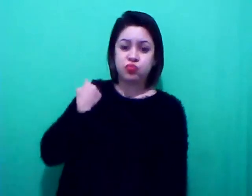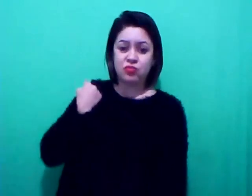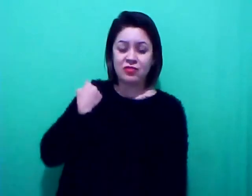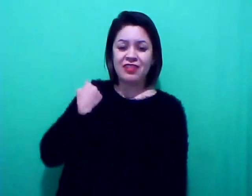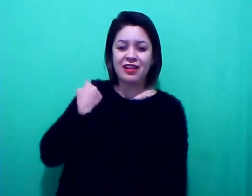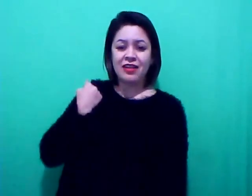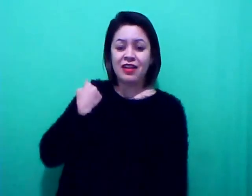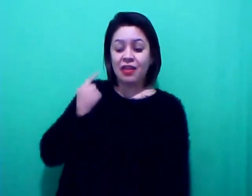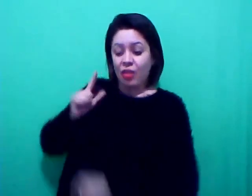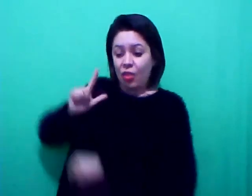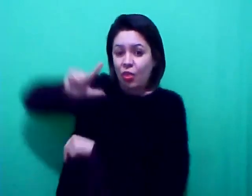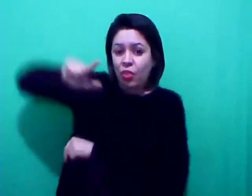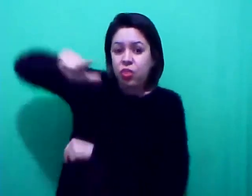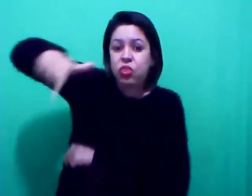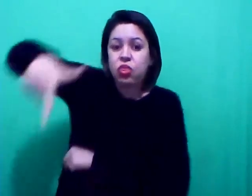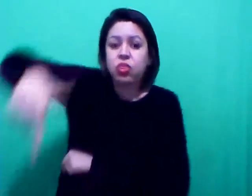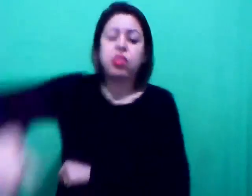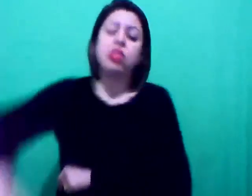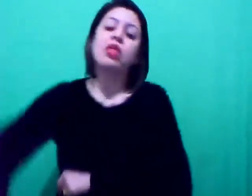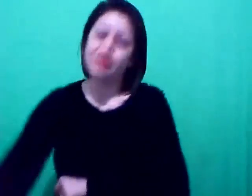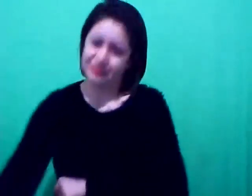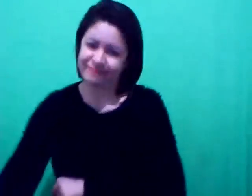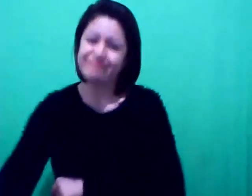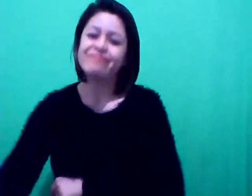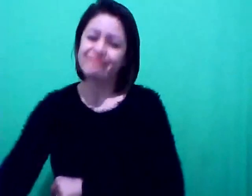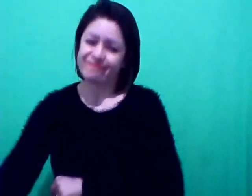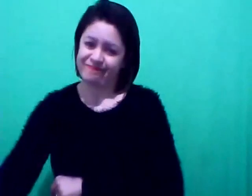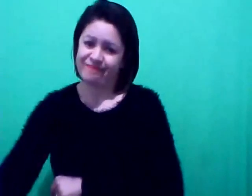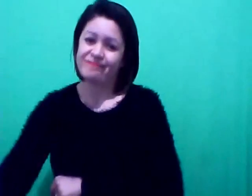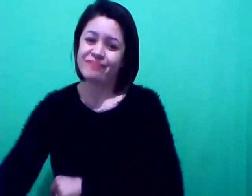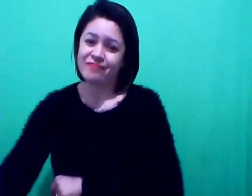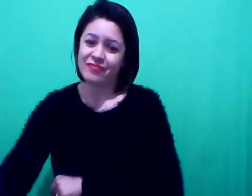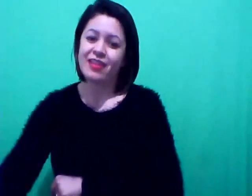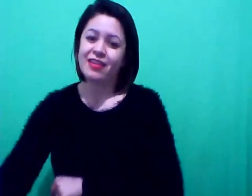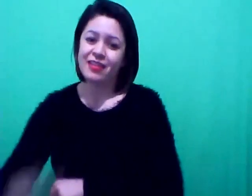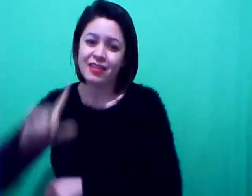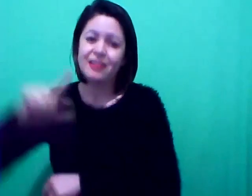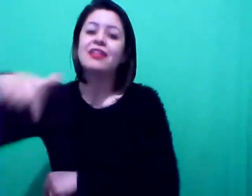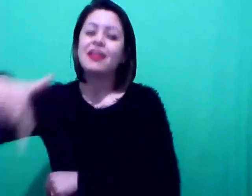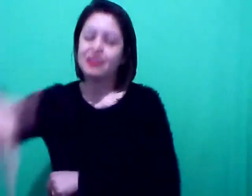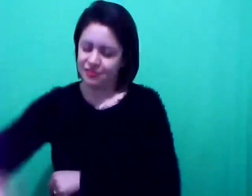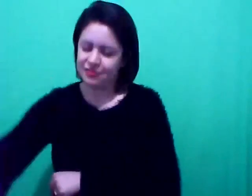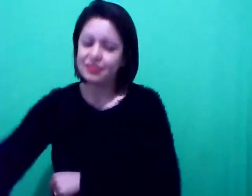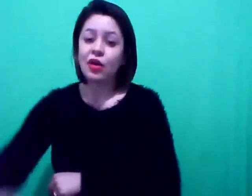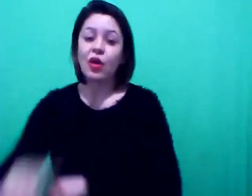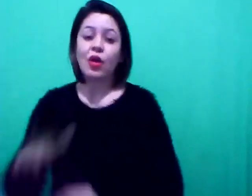A gente precisa entender como que foi desde o começo desse ensino até